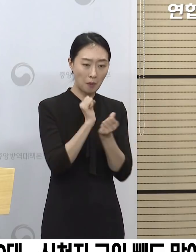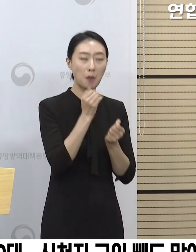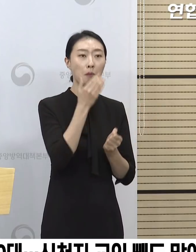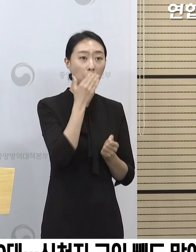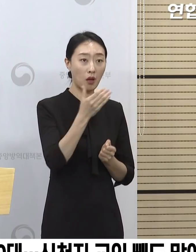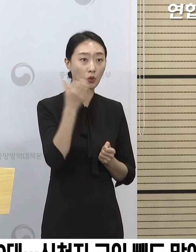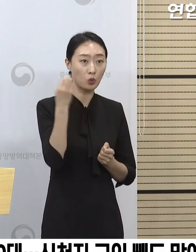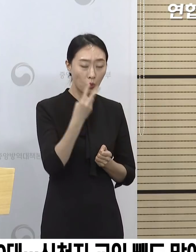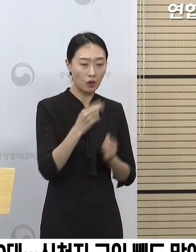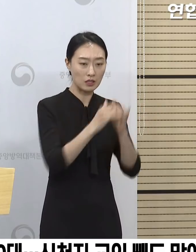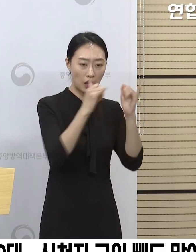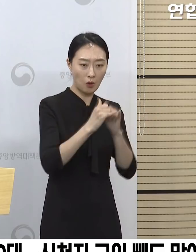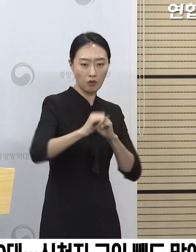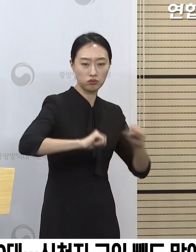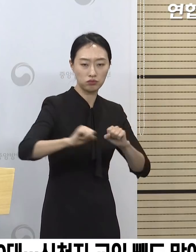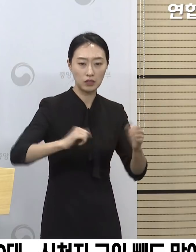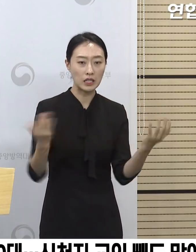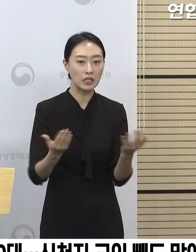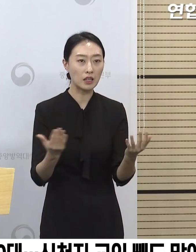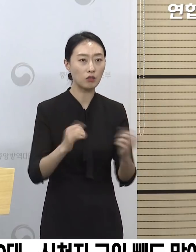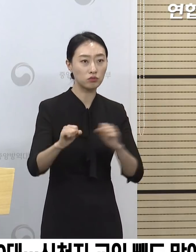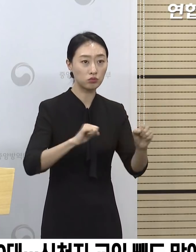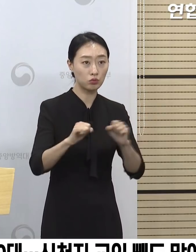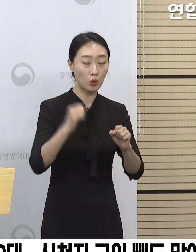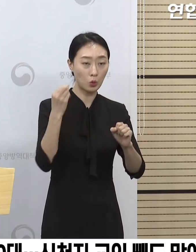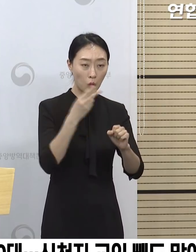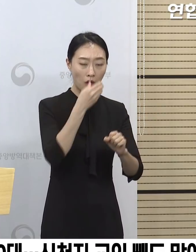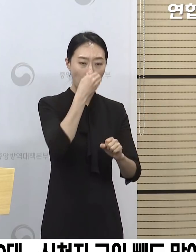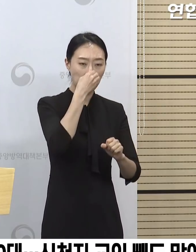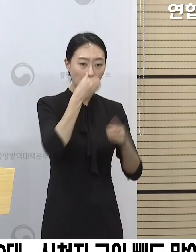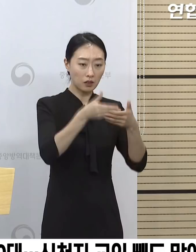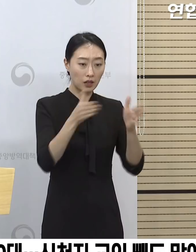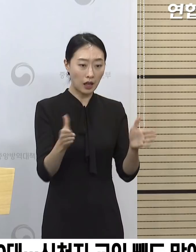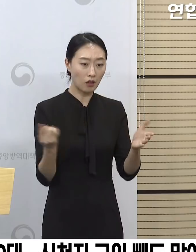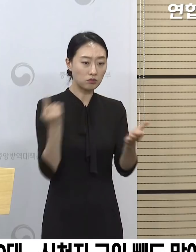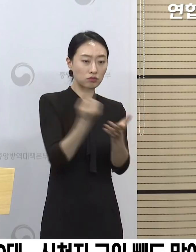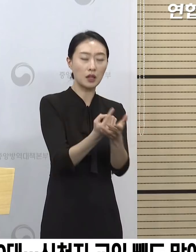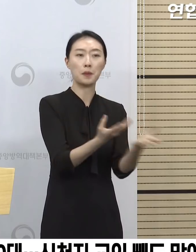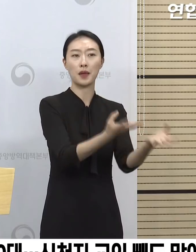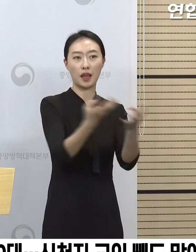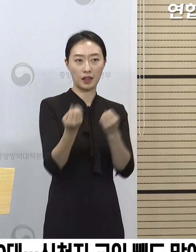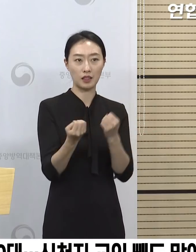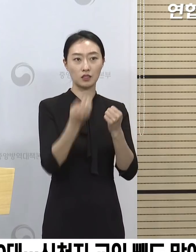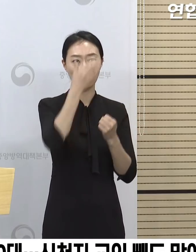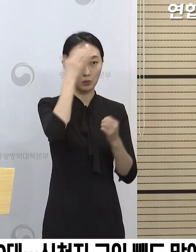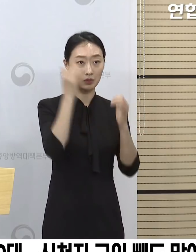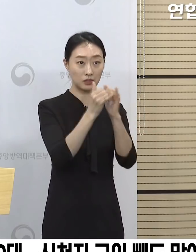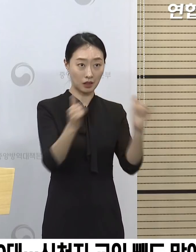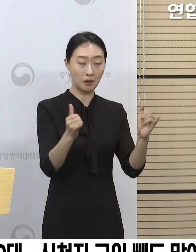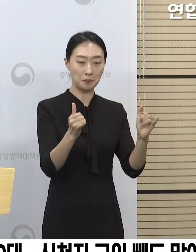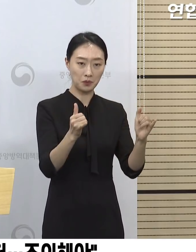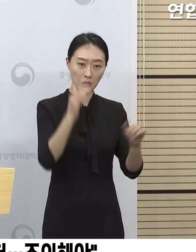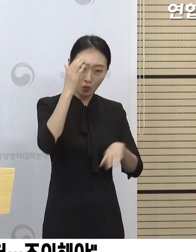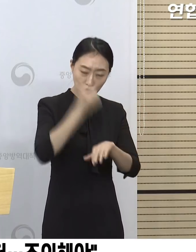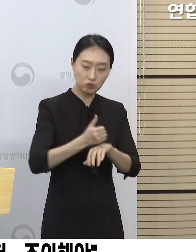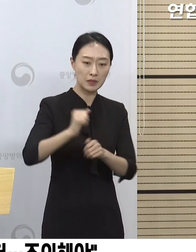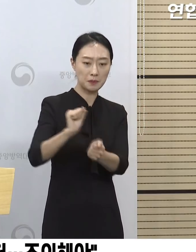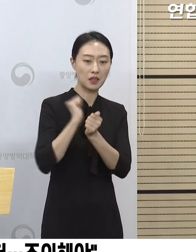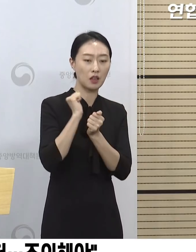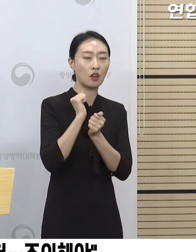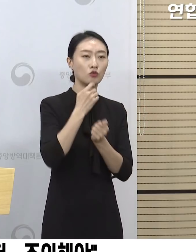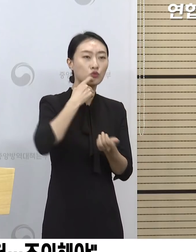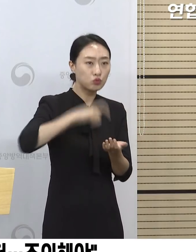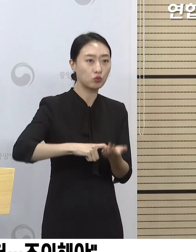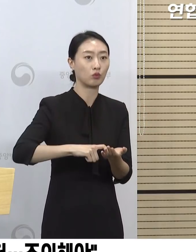사회활동을 활발히 하고 또 이런 밀폐된 그런 환경에 긴밀한 접촉들이 많다 보니까 노출될 위험이 상당히 많은 것 같습니다.